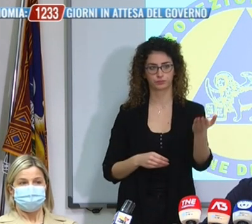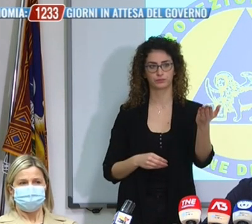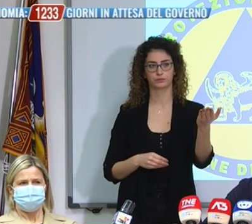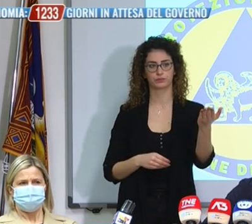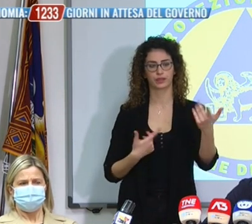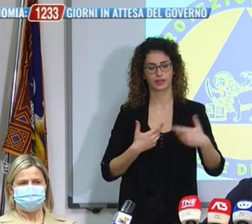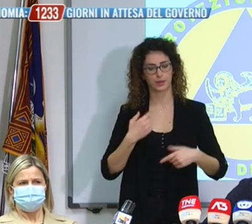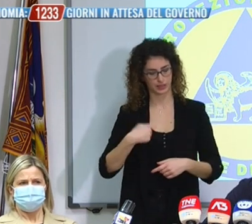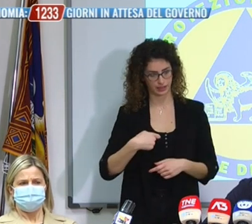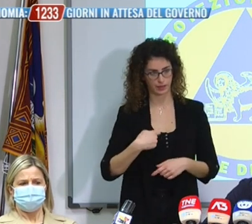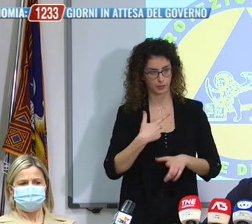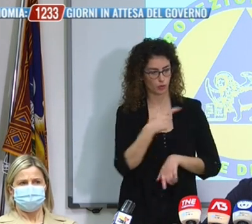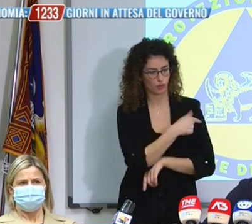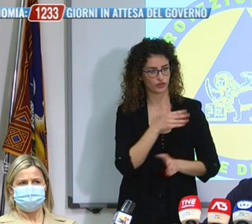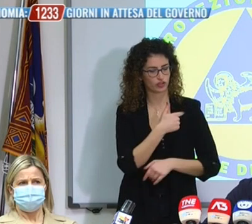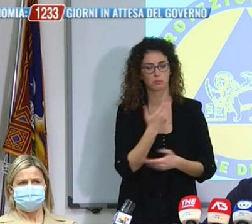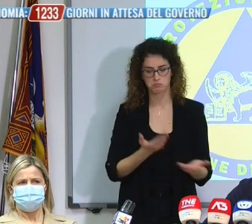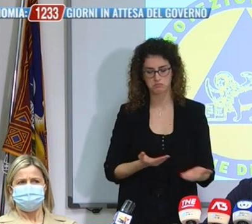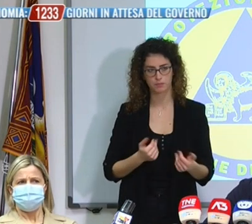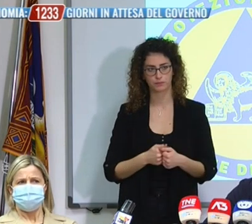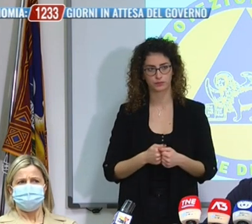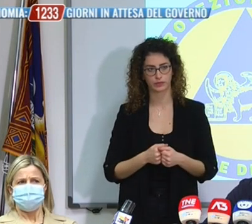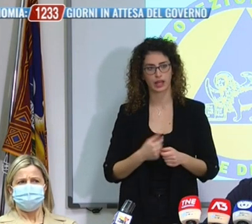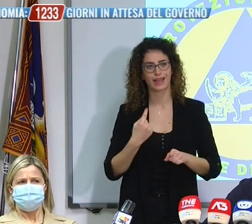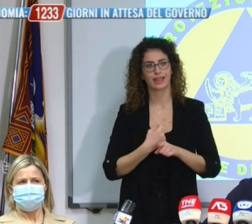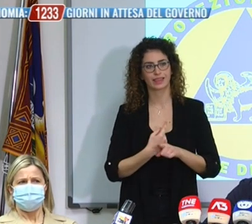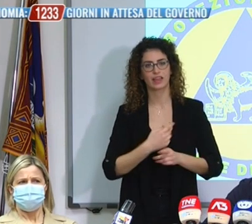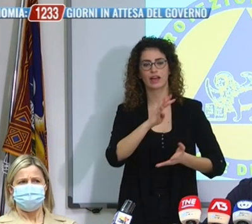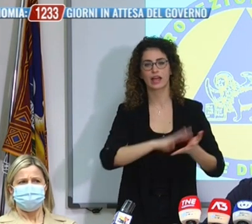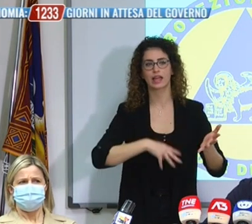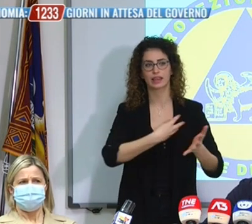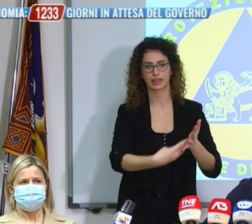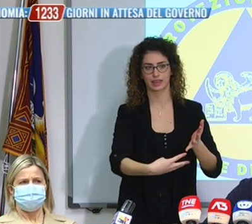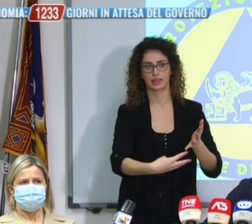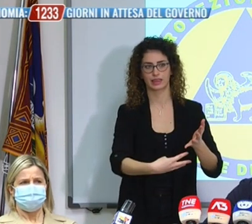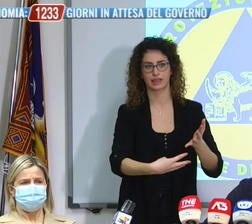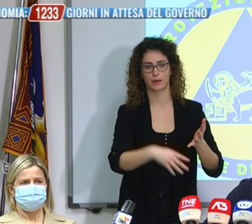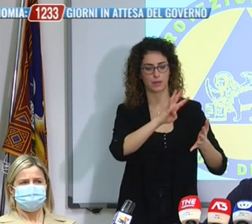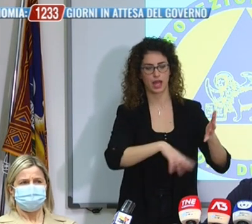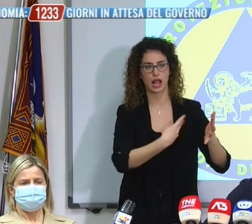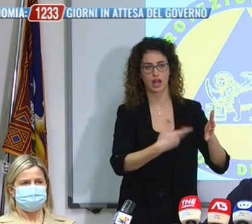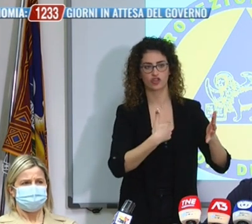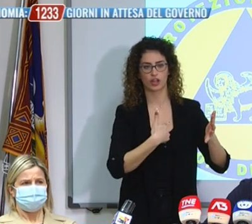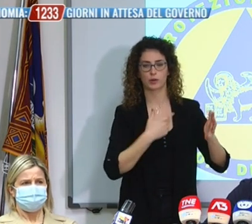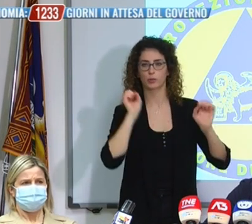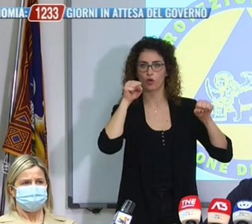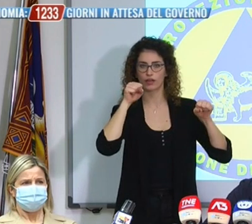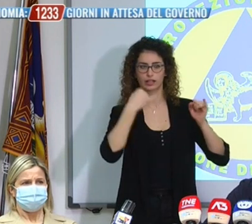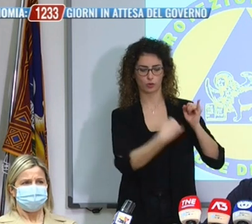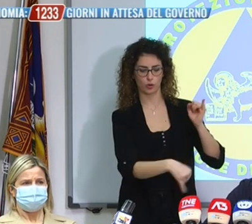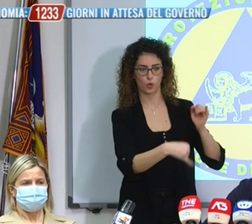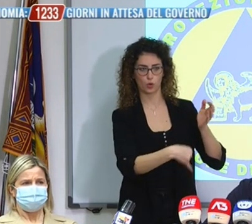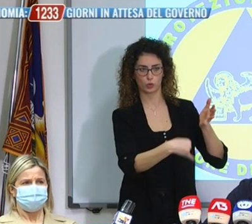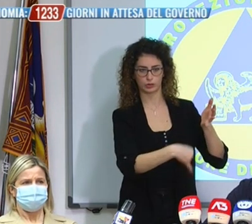sui vaccini volevo capire questo. Prego. Perché continuano a essere pubblicate tabelle che danno il Veneto agli ultimi posti per somministrazione. Oggi il Corriere, il mio giornale nazionale,